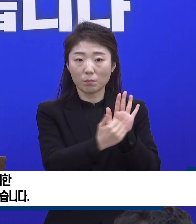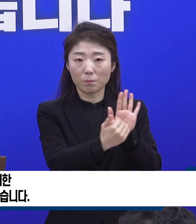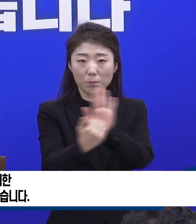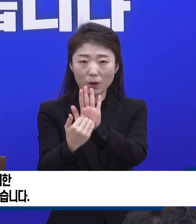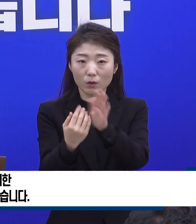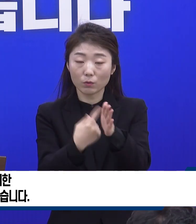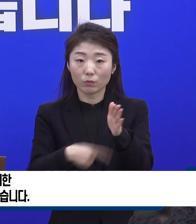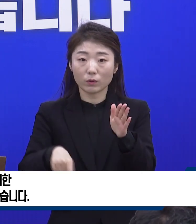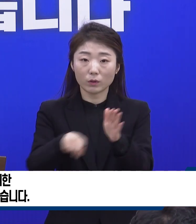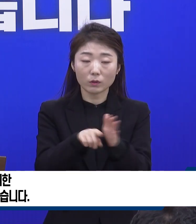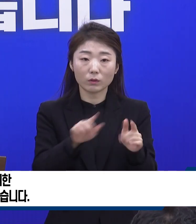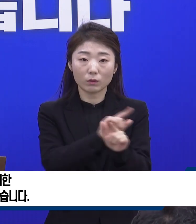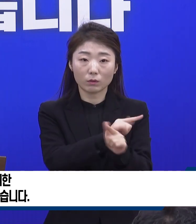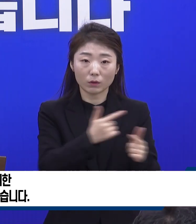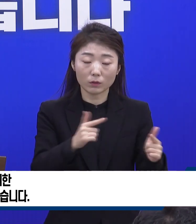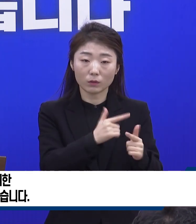가지